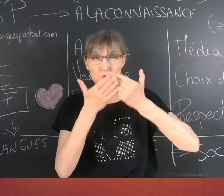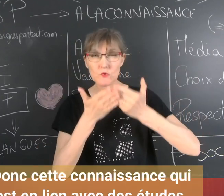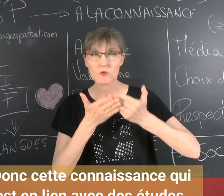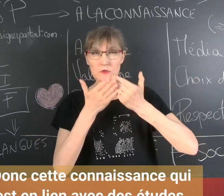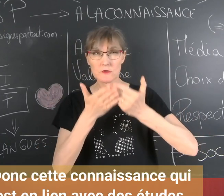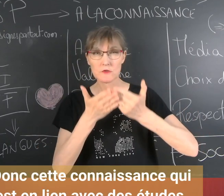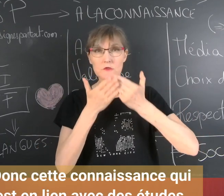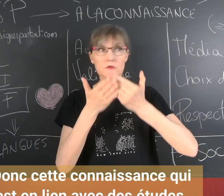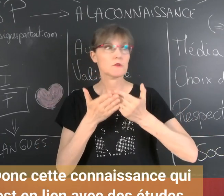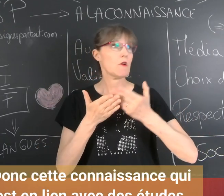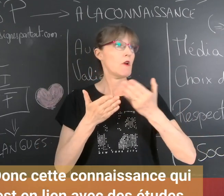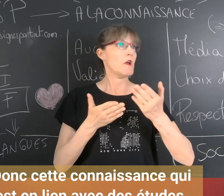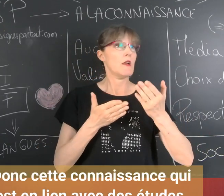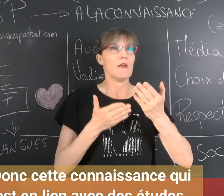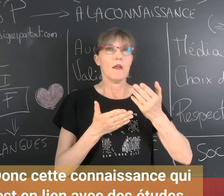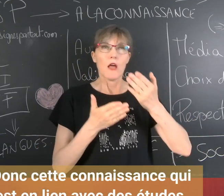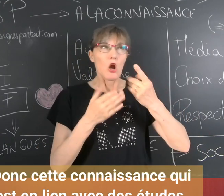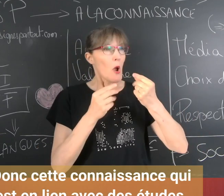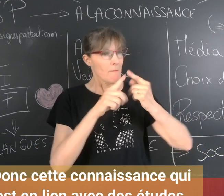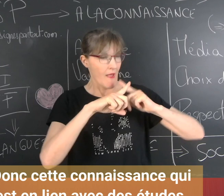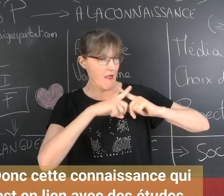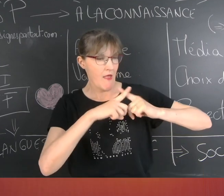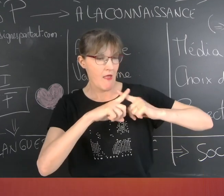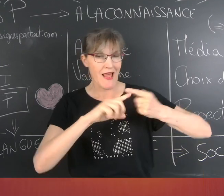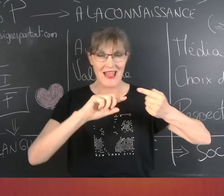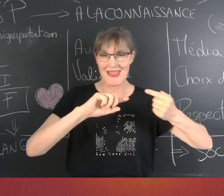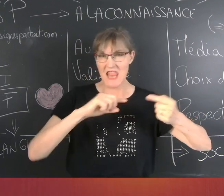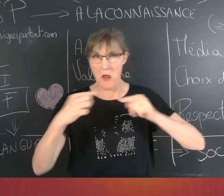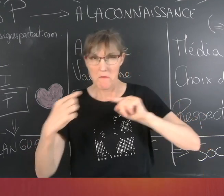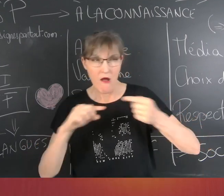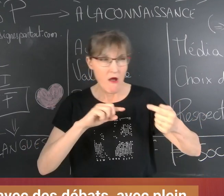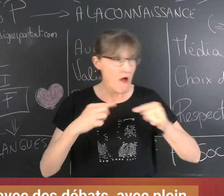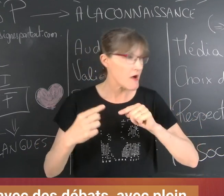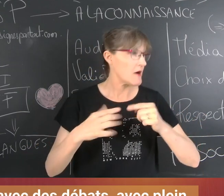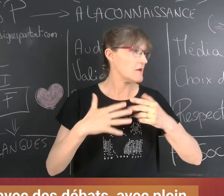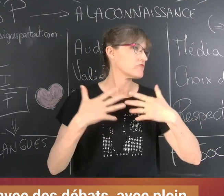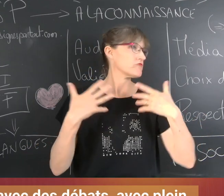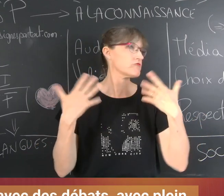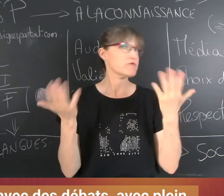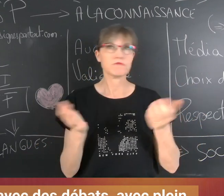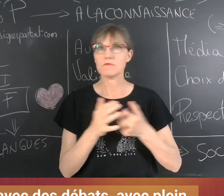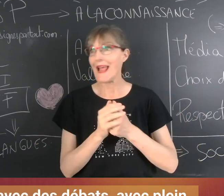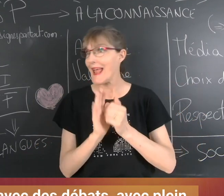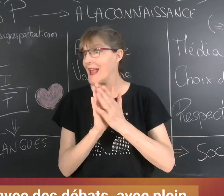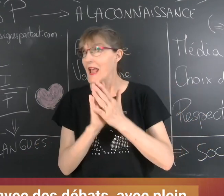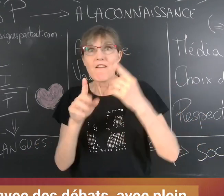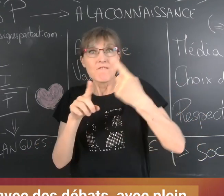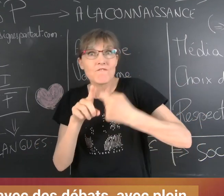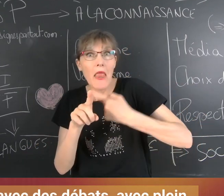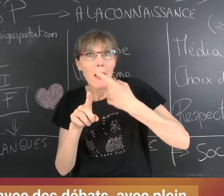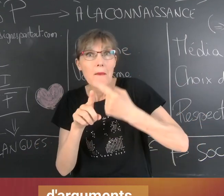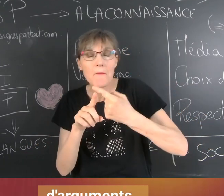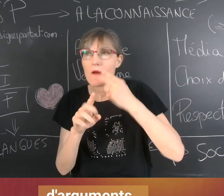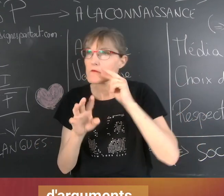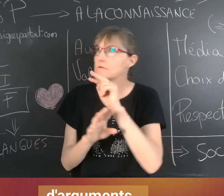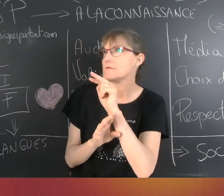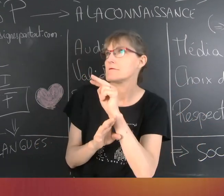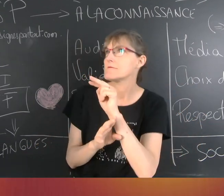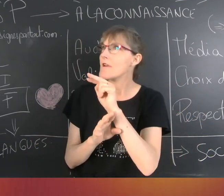Donc cette connaissance qui est en lien avec des études, avec des débats, avec plein d'arguments. Je